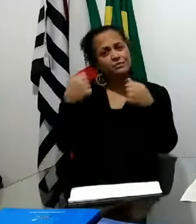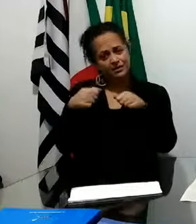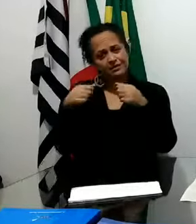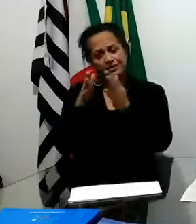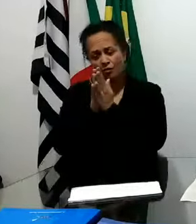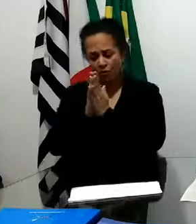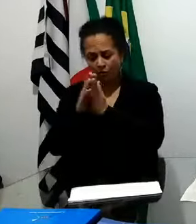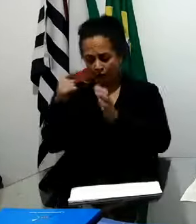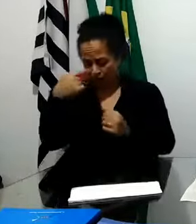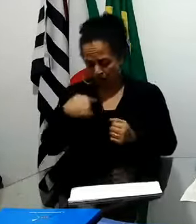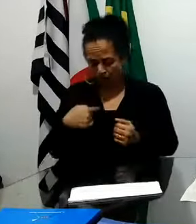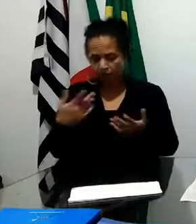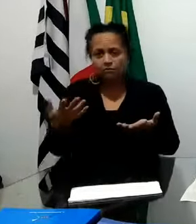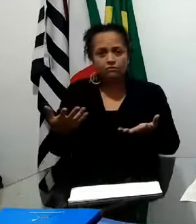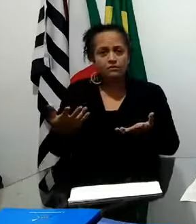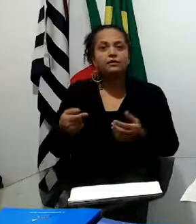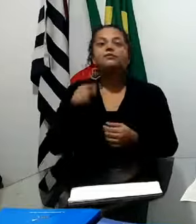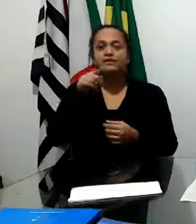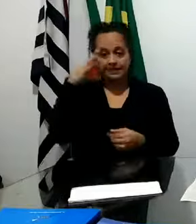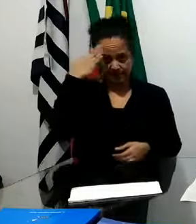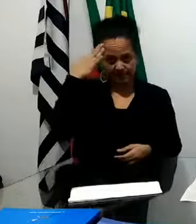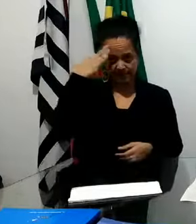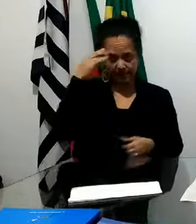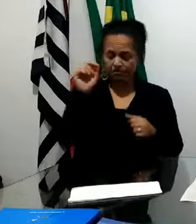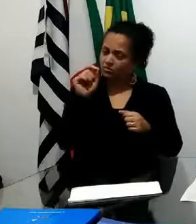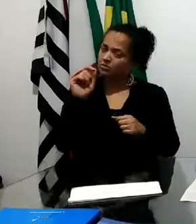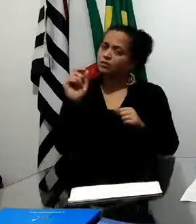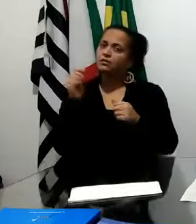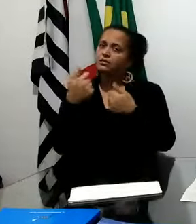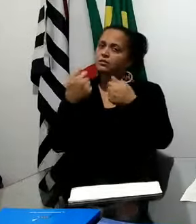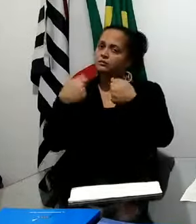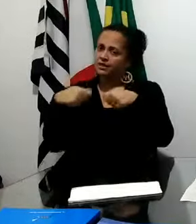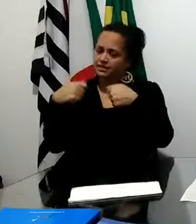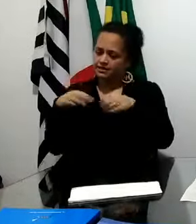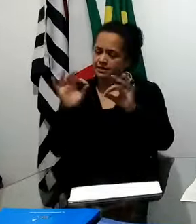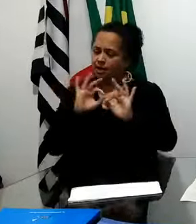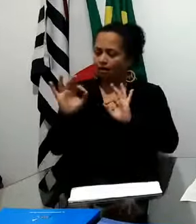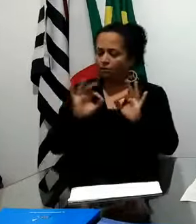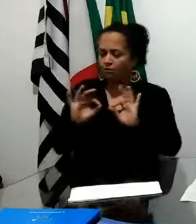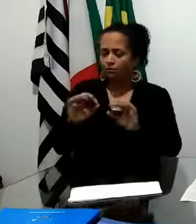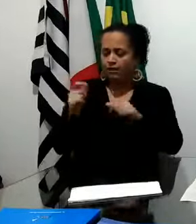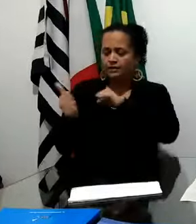sua vida que precisam de ajuste, que precisam de alinhamento. Esse é um tempo de